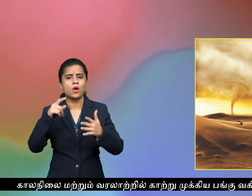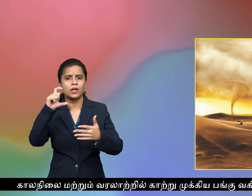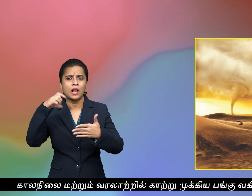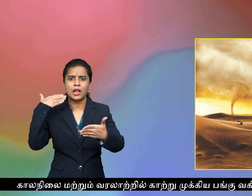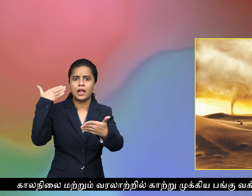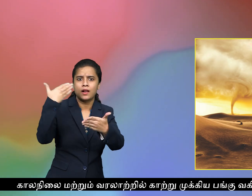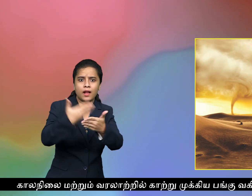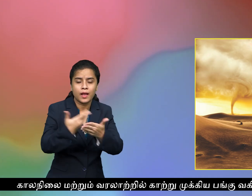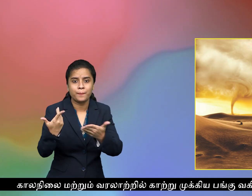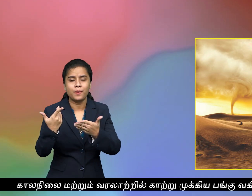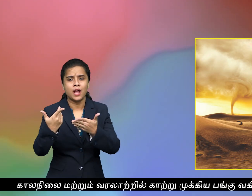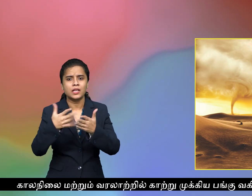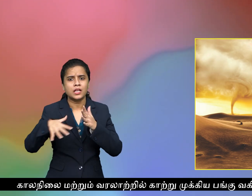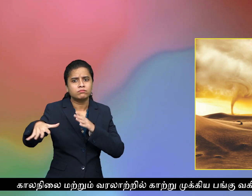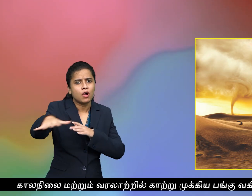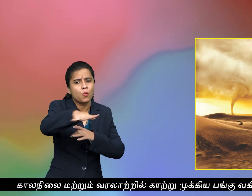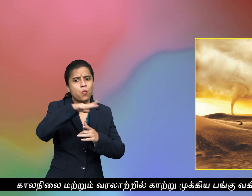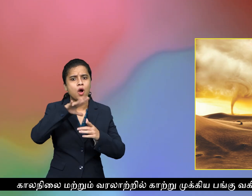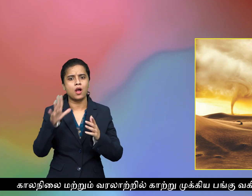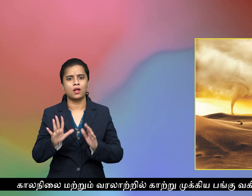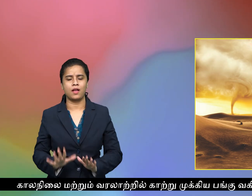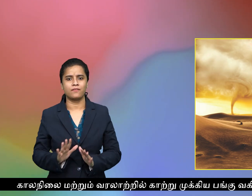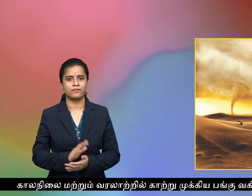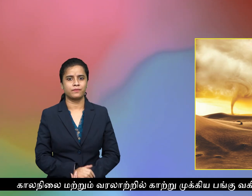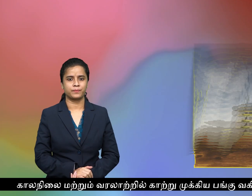வரலாற்றில் காற்று முக்கிய பங்கு வகிக்கிறது.